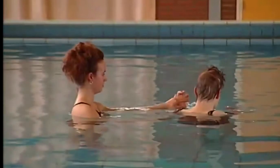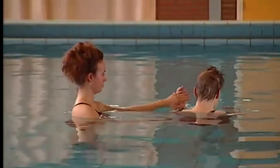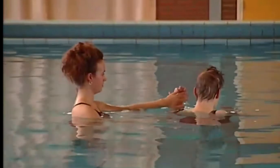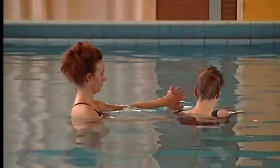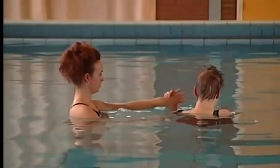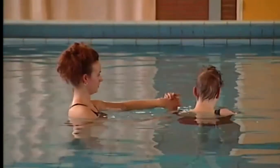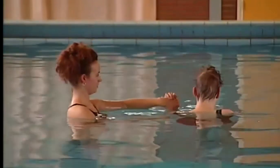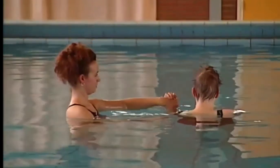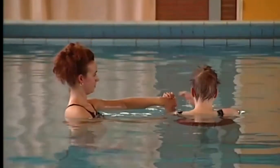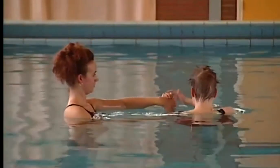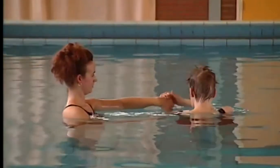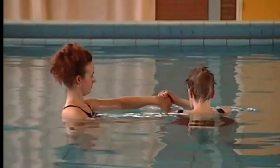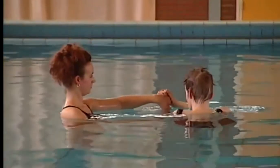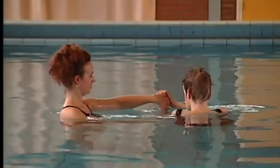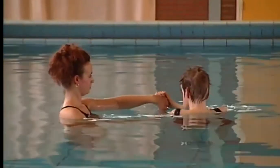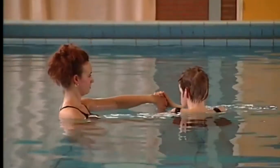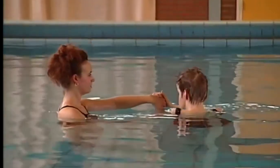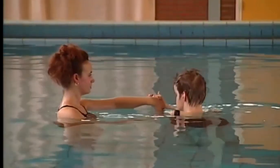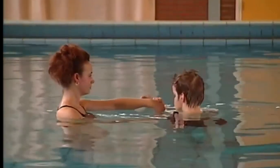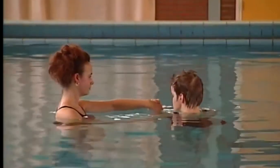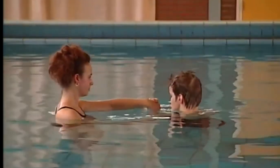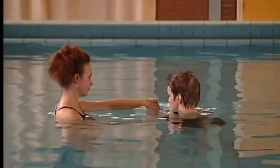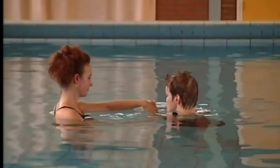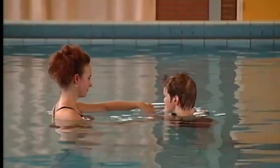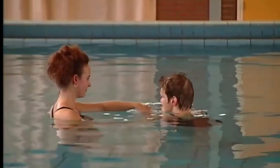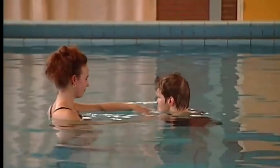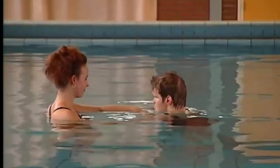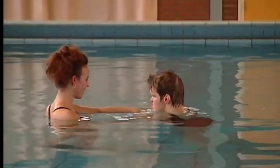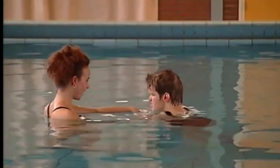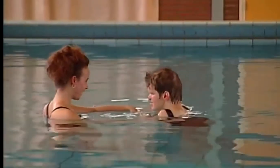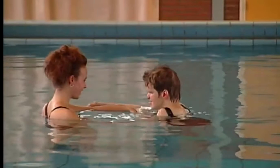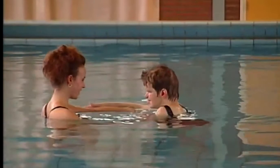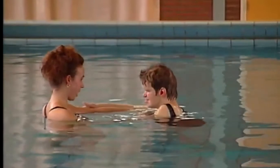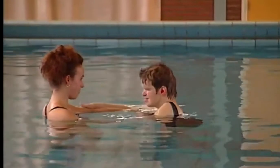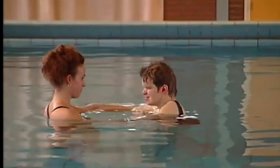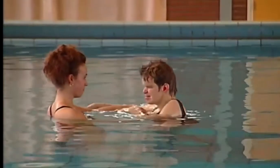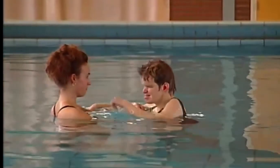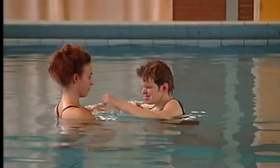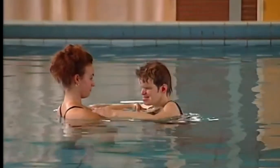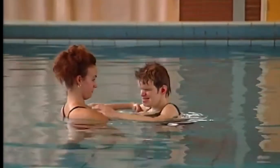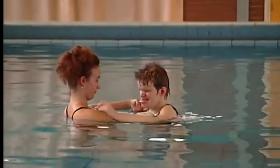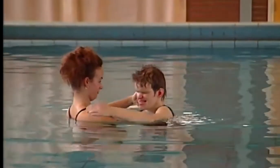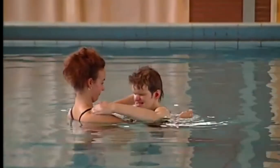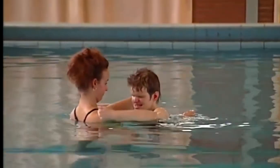Pijn veroorzaakt bij haar afweer in het contact. Doordat ze zich nu kan ontspannen, zoekt ze me op.